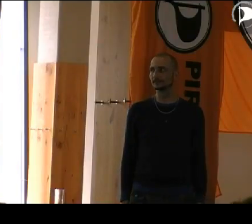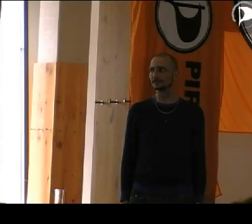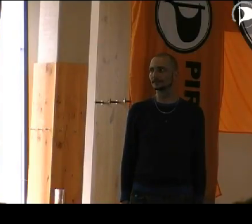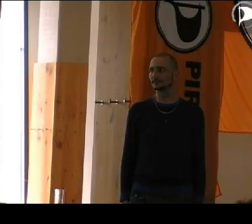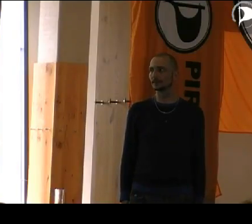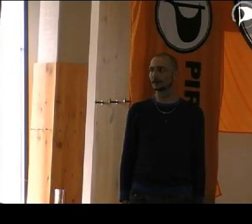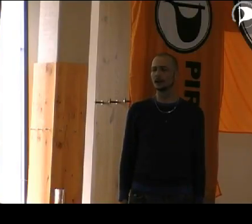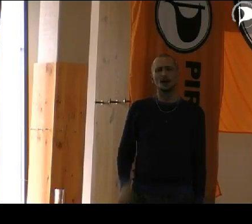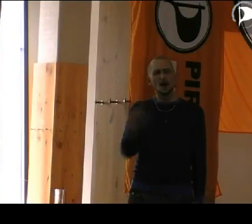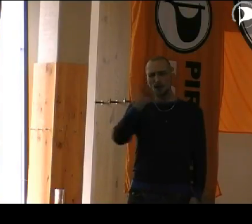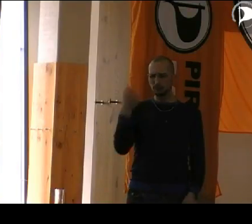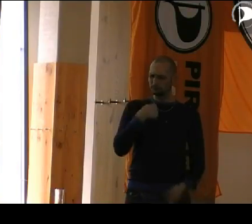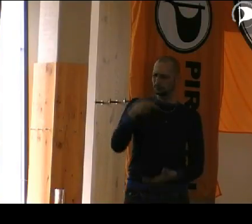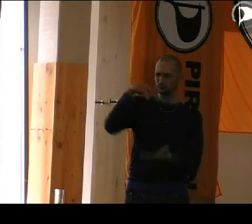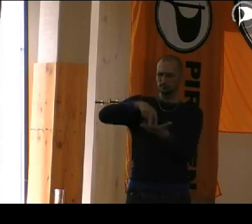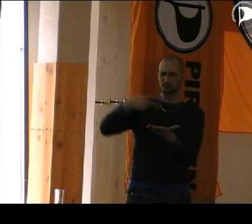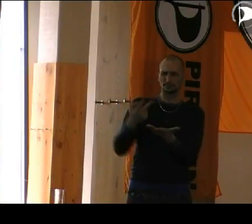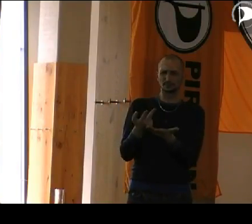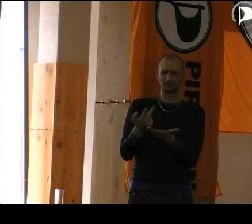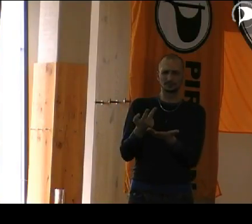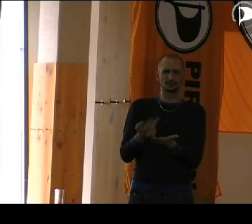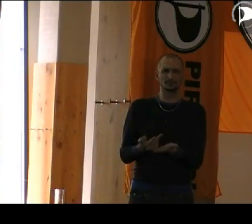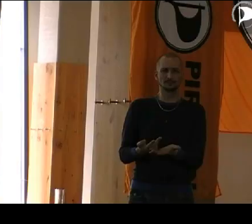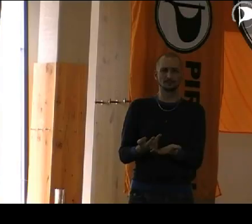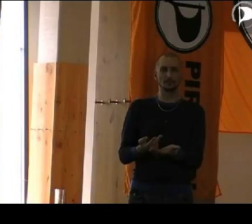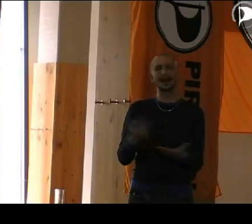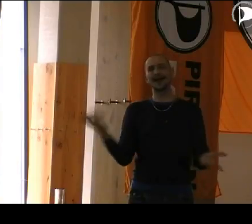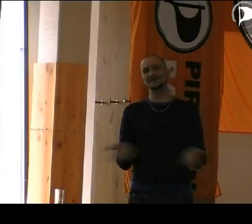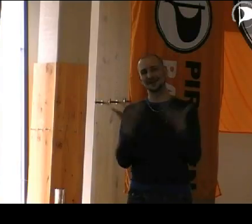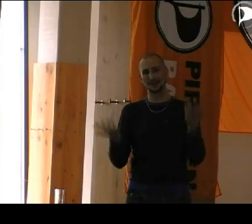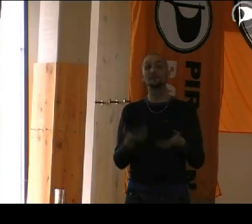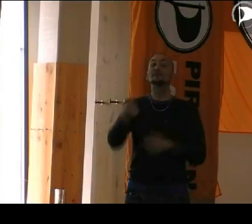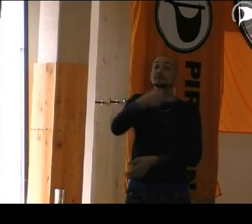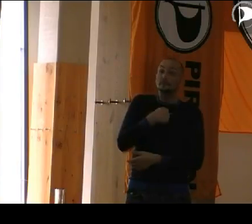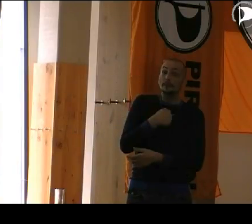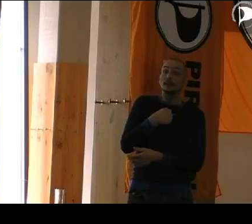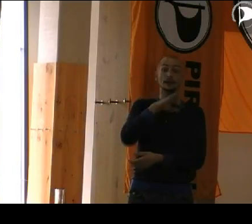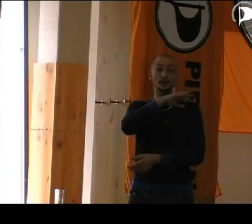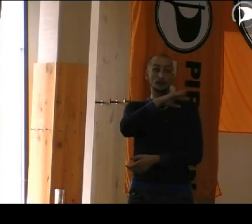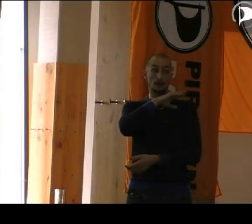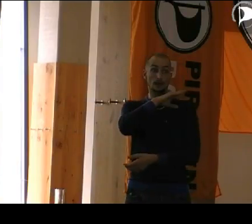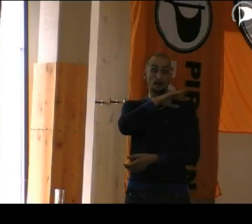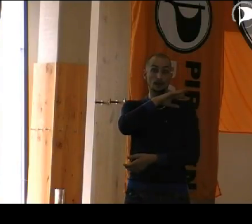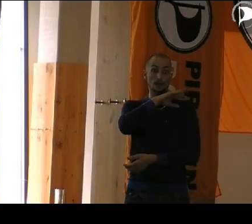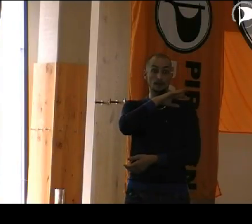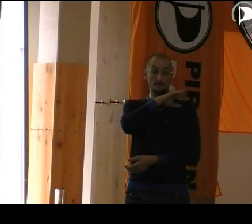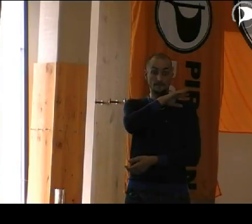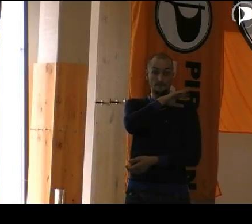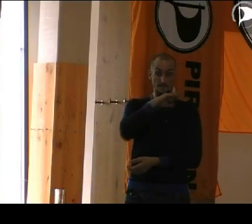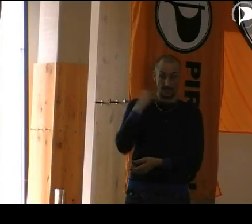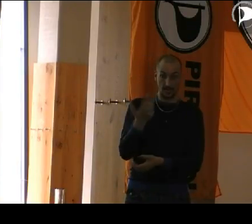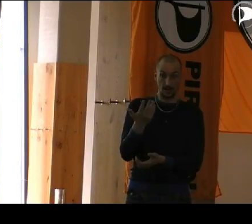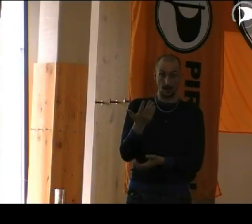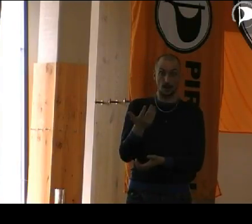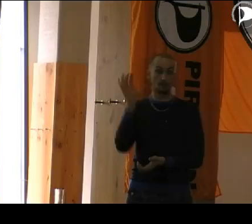warum also stehe ich heute hier ganz einfach ich wurde bei einer vielzahl von kaffee gefragt ob ich mir vorstellen